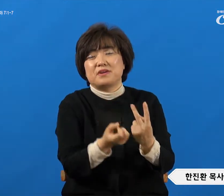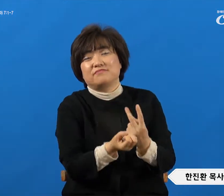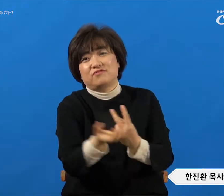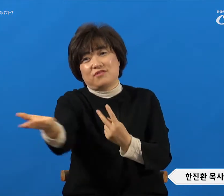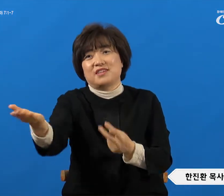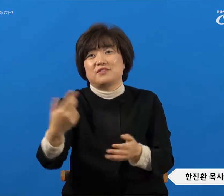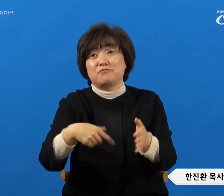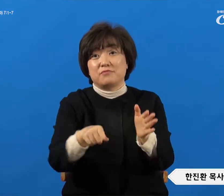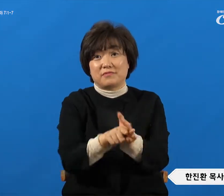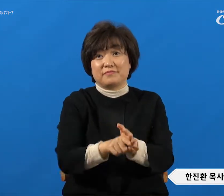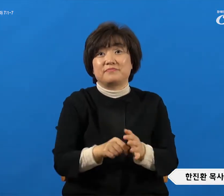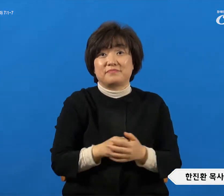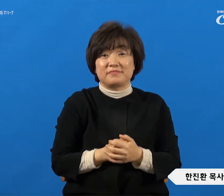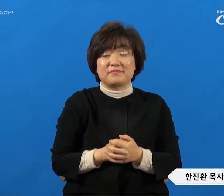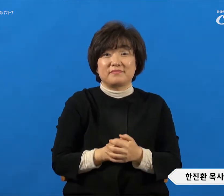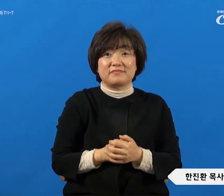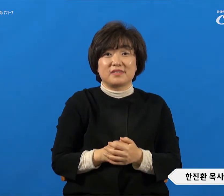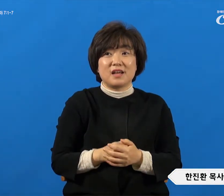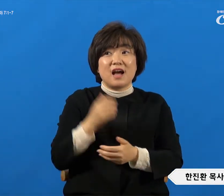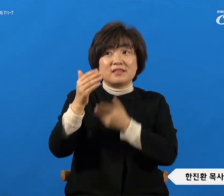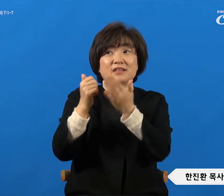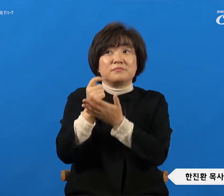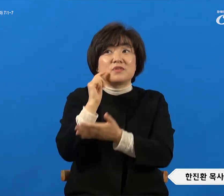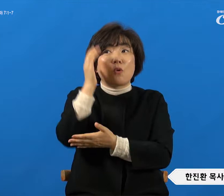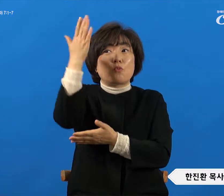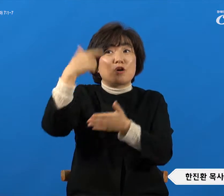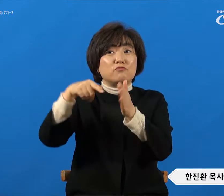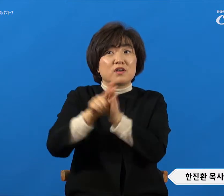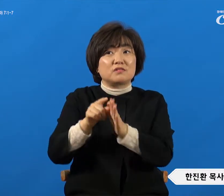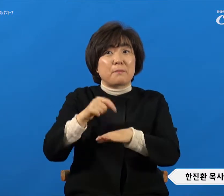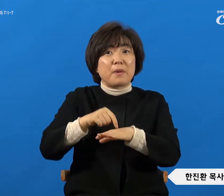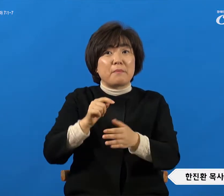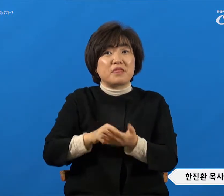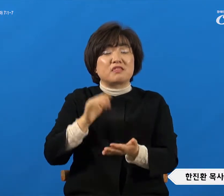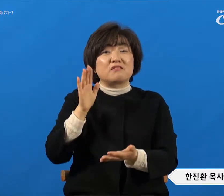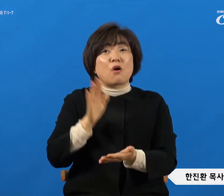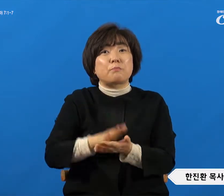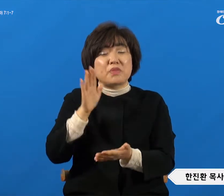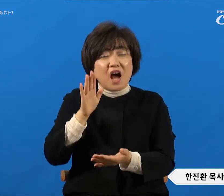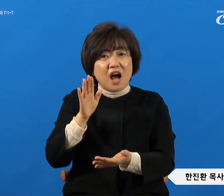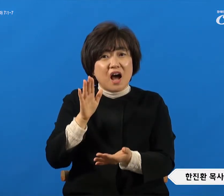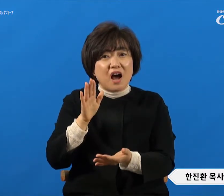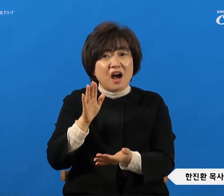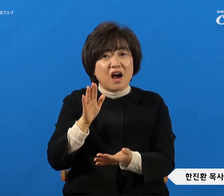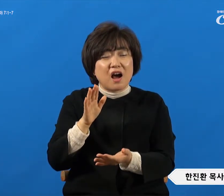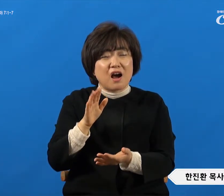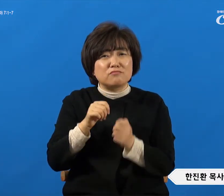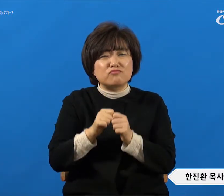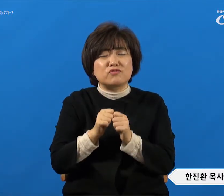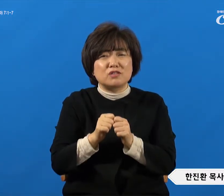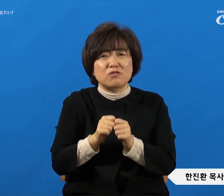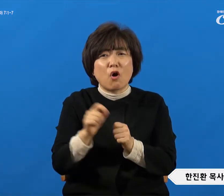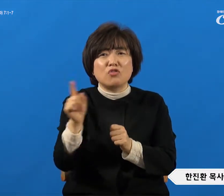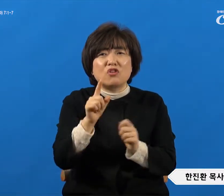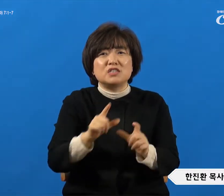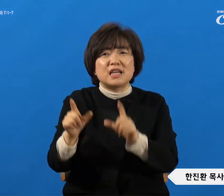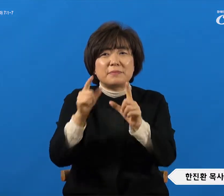하나님의 영광을 위해서 가슴이 뜨겁다 하는 것은 구체적으로 어떻게 사는 것을 말합니까?